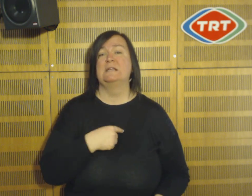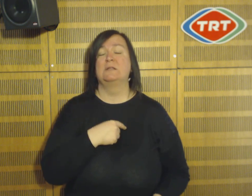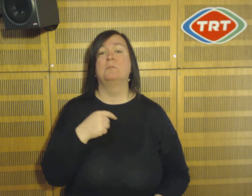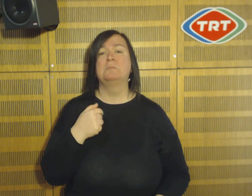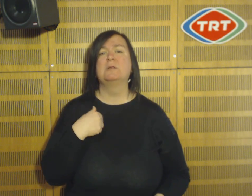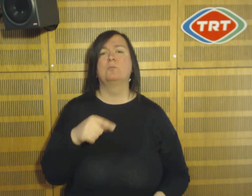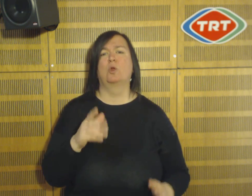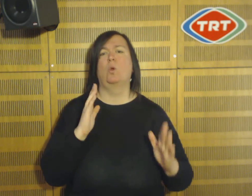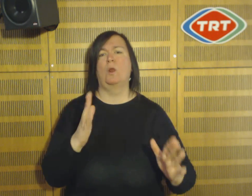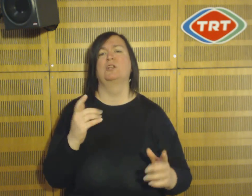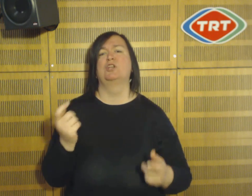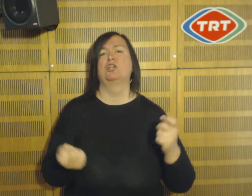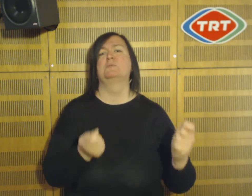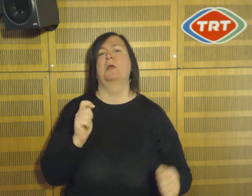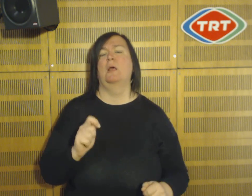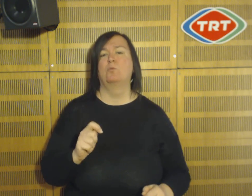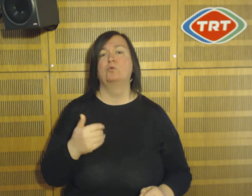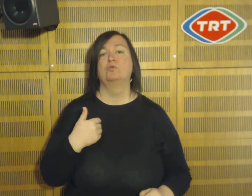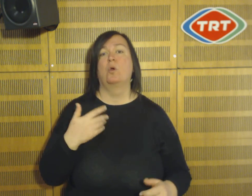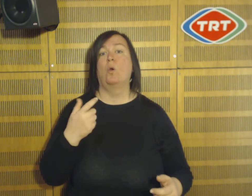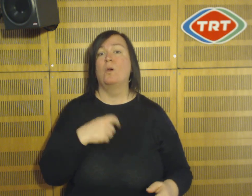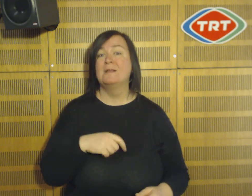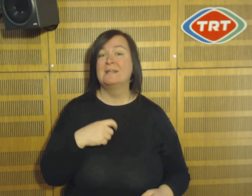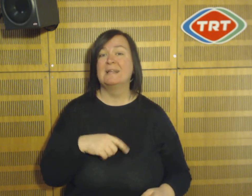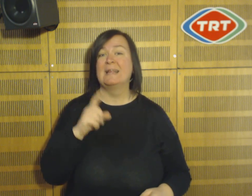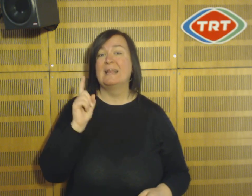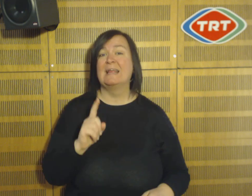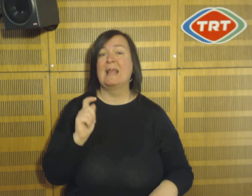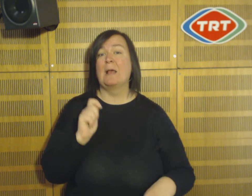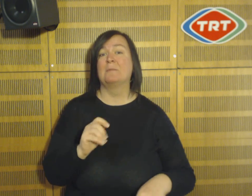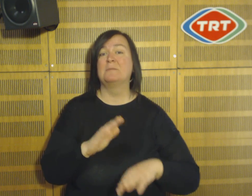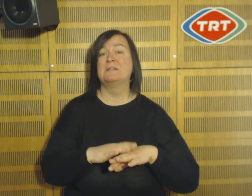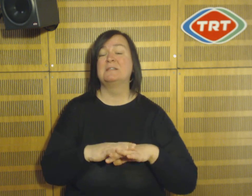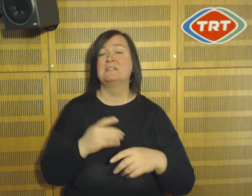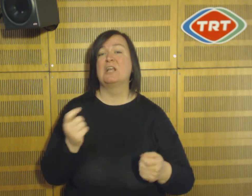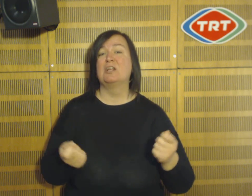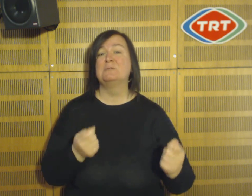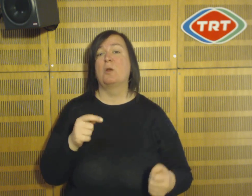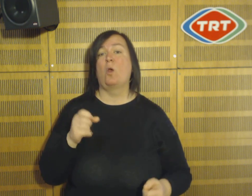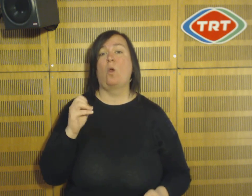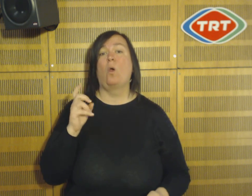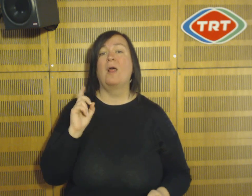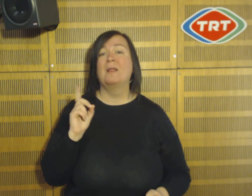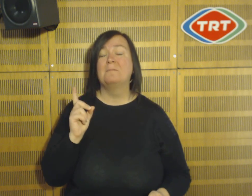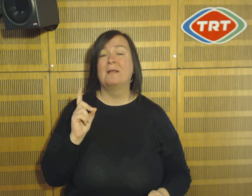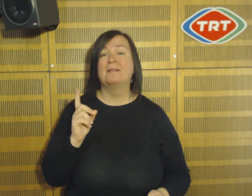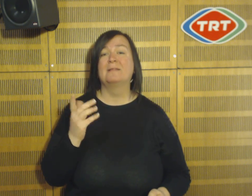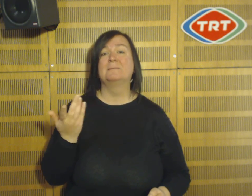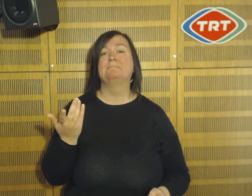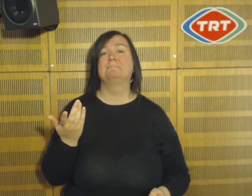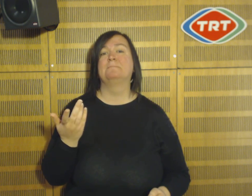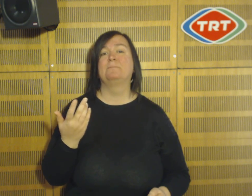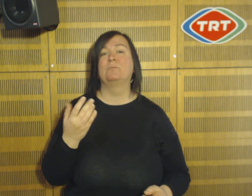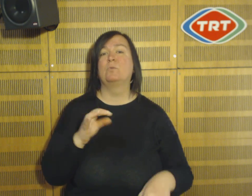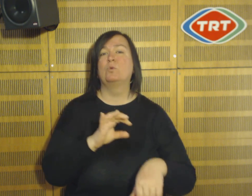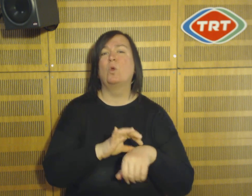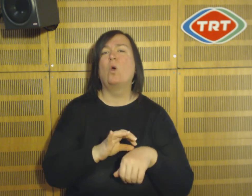buna yönelik çalışmalar yapıyoruz Özellikle de ilk yaptığımız çalışmalarda özellikle öğretmenlerin ve işte hekimlerin ve bu alanda